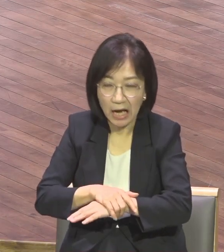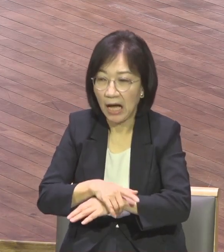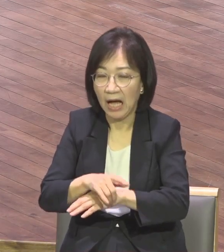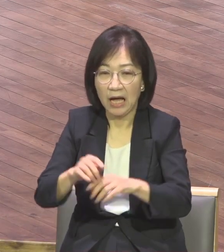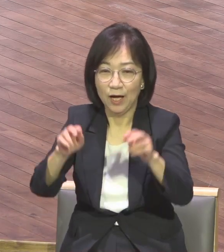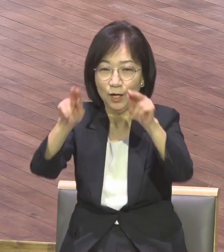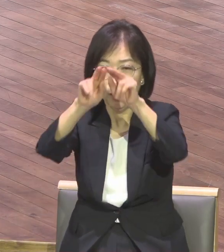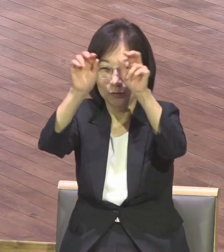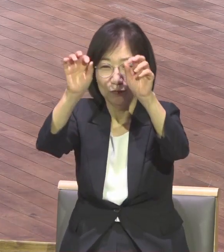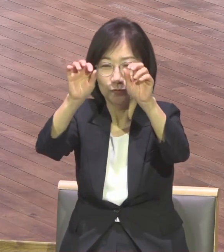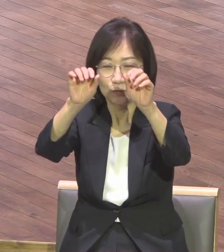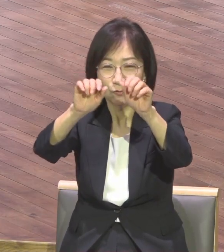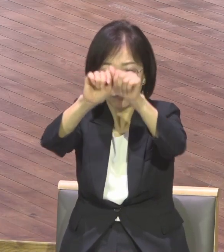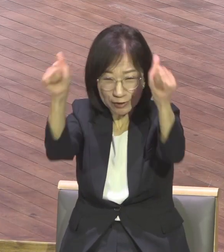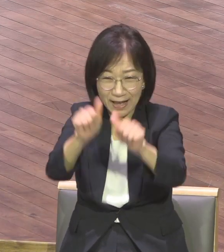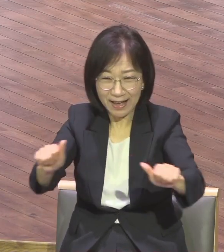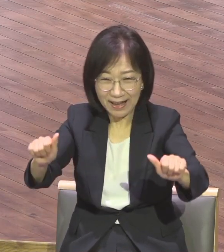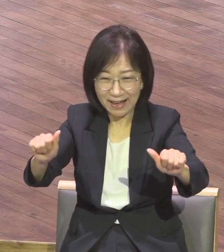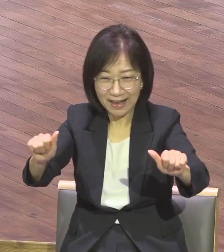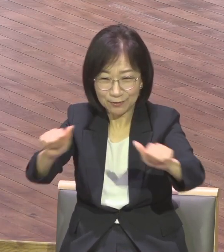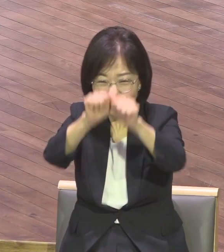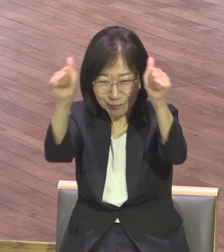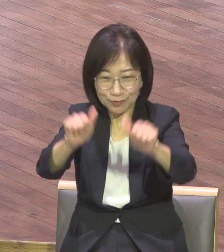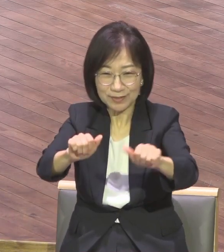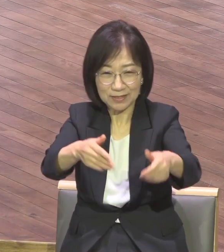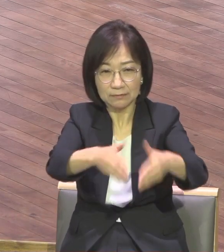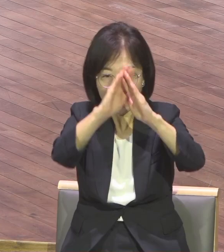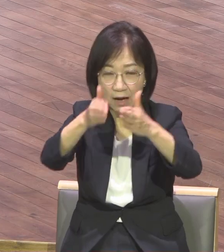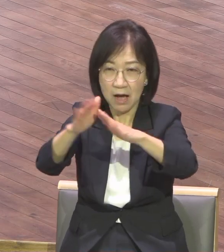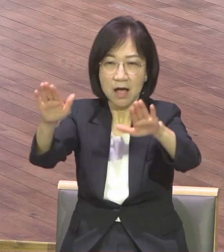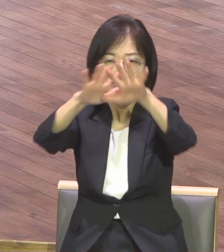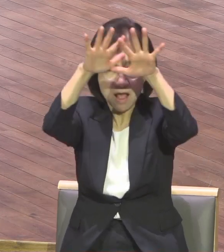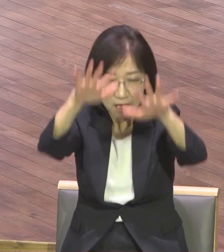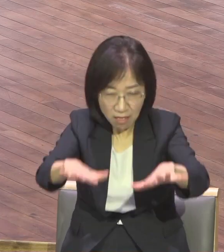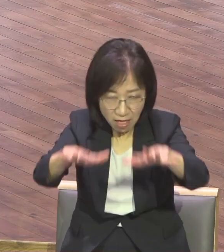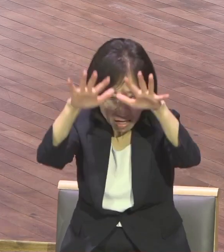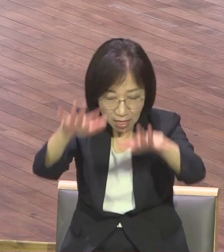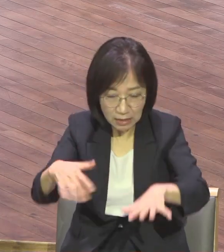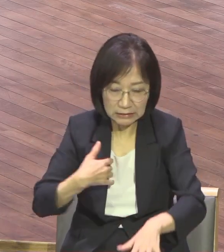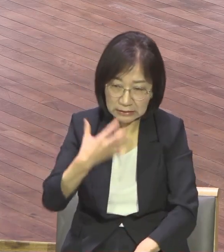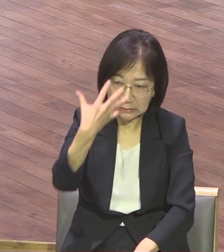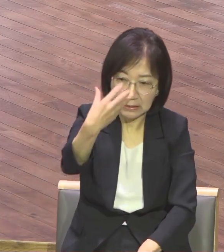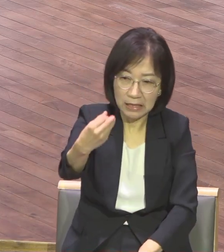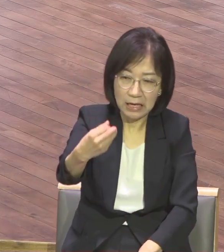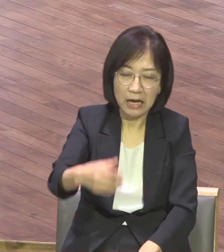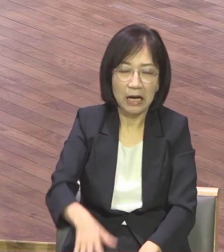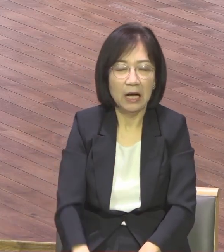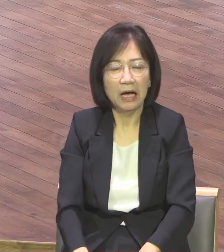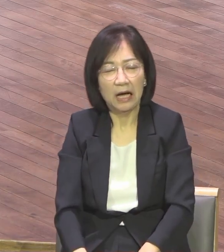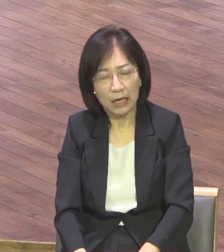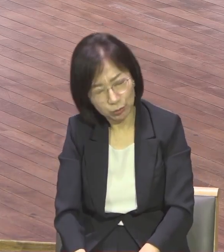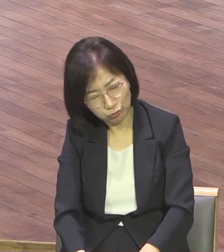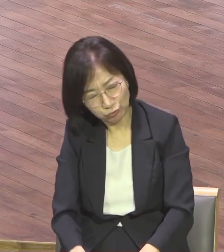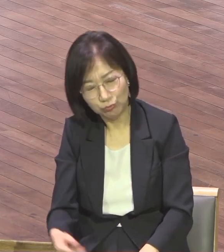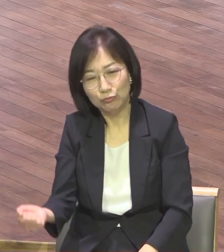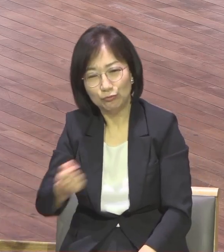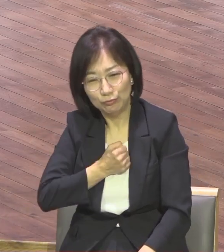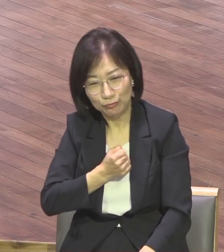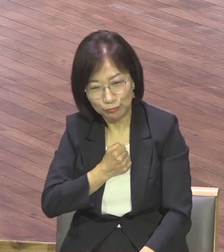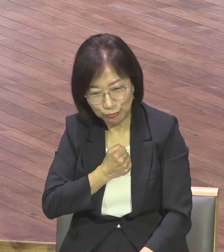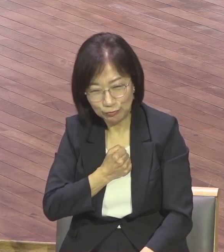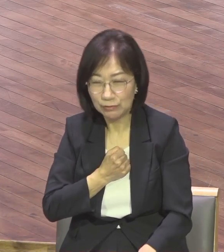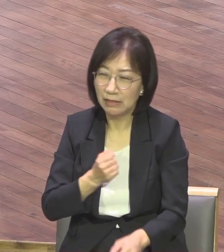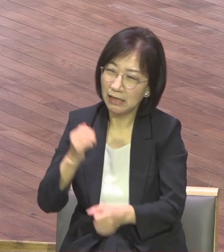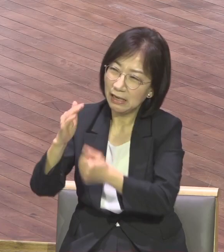절을 하는데 주야 저희 영혼들 저렇게 무지한 영혼들 도대체 앞뒤 사방이 다 막혀버린